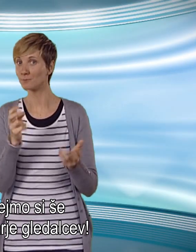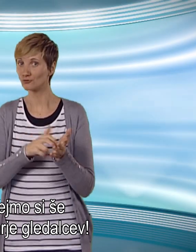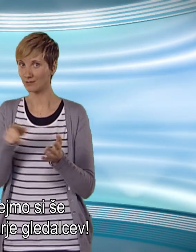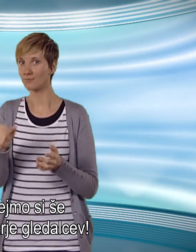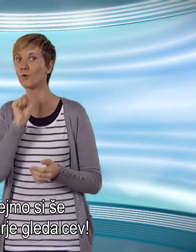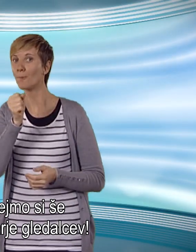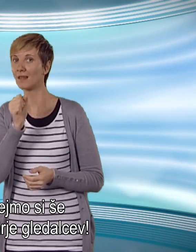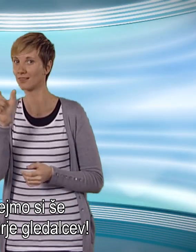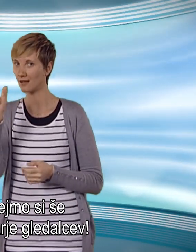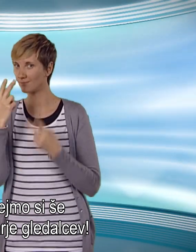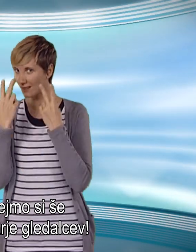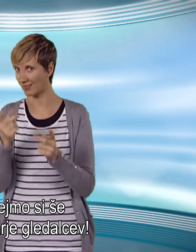Poglejmo si še komentarje gledalcev.